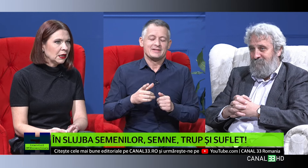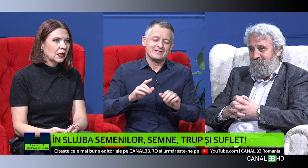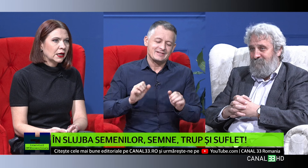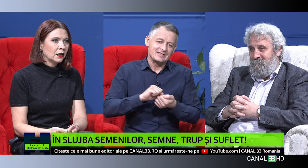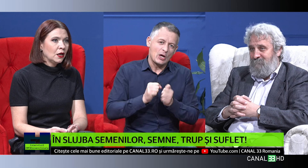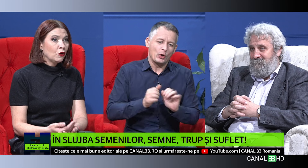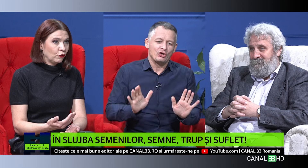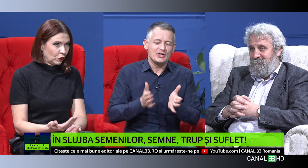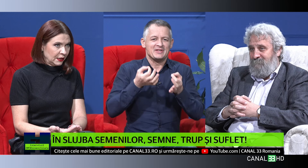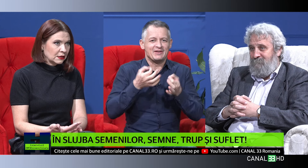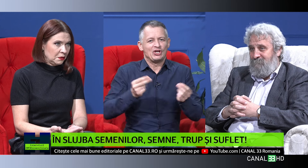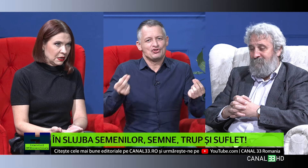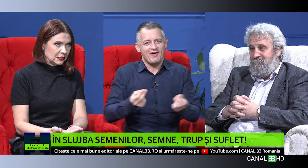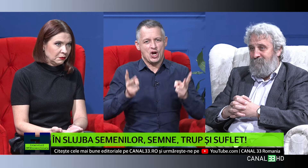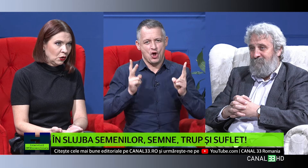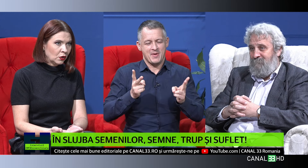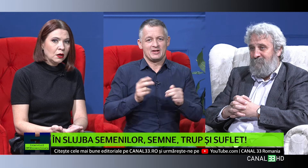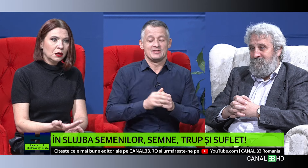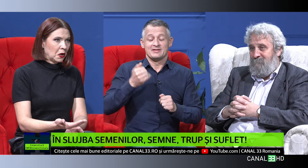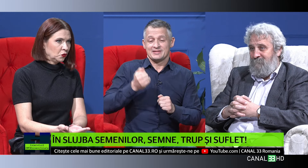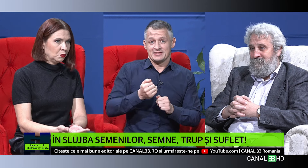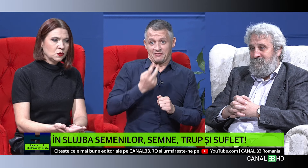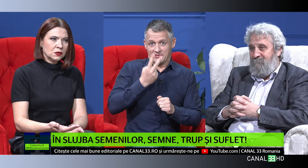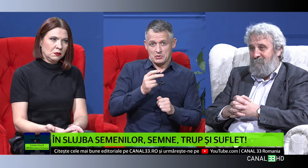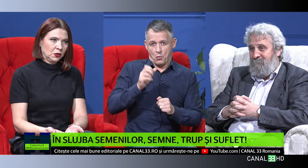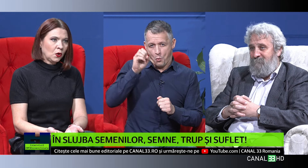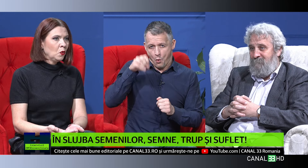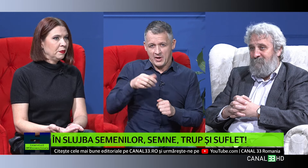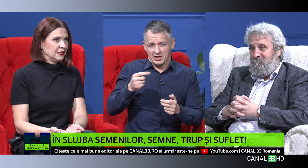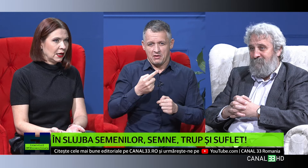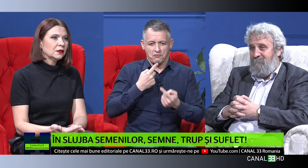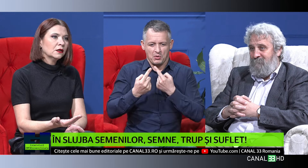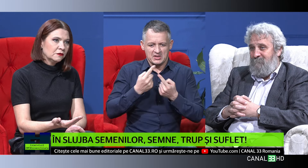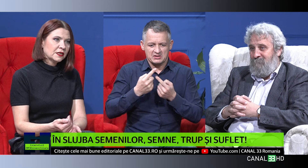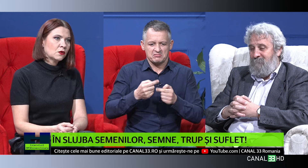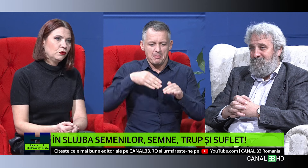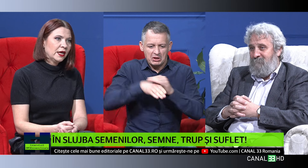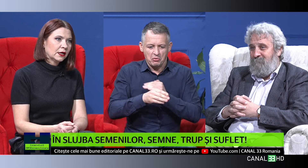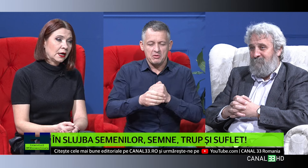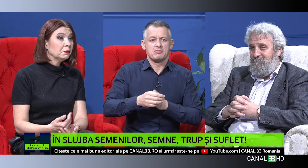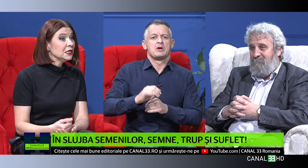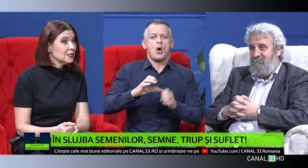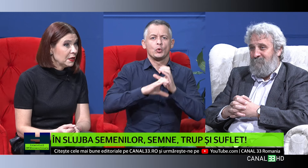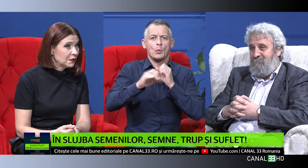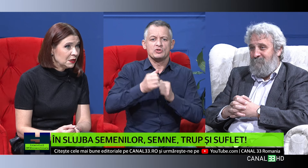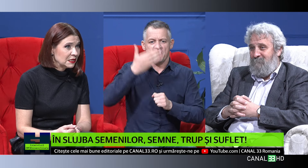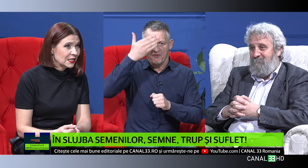oameni care vorbesc în limba semnelor în autobuz, în metrou, pe stradă, în fața unui ecran. Părinții mei îmi trimit